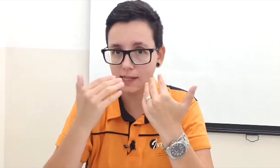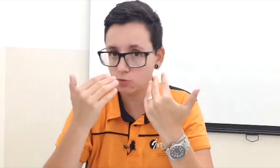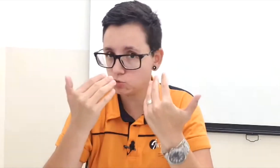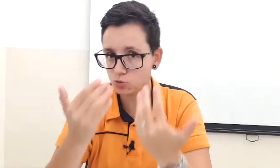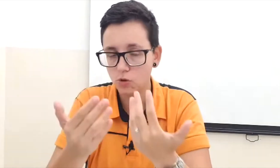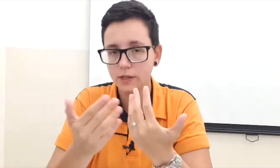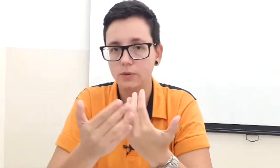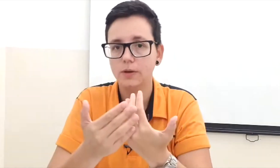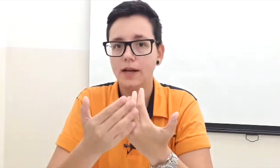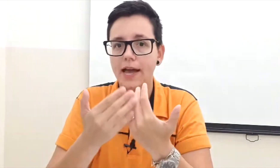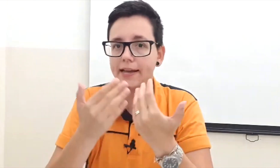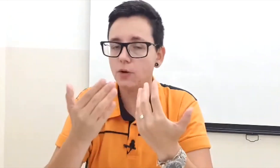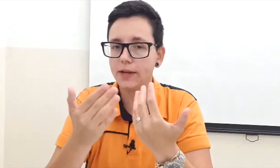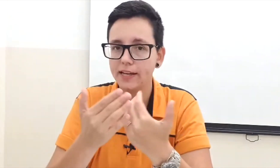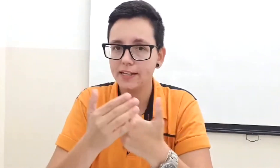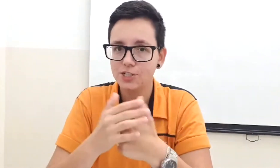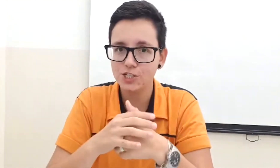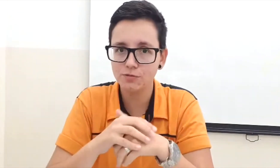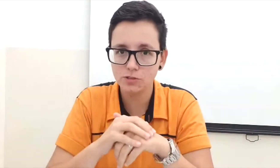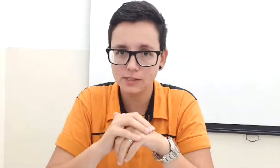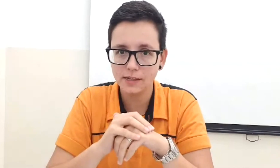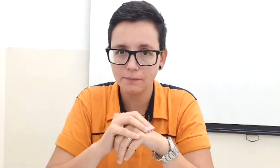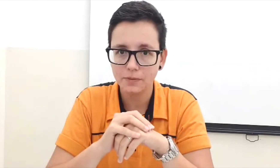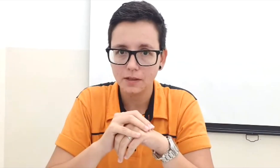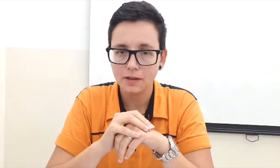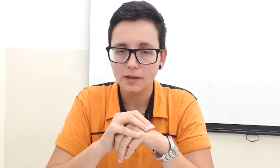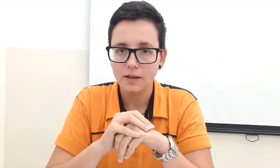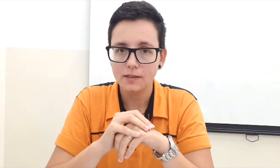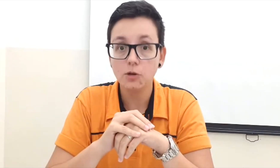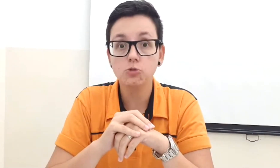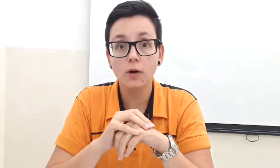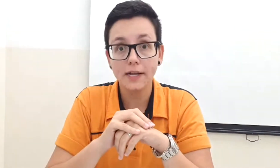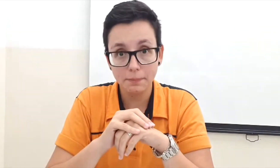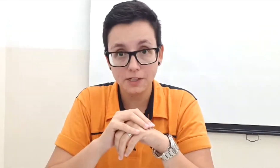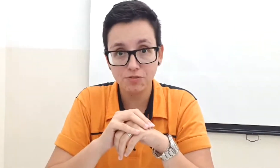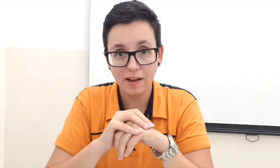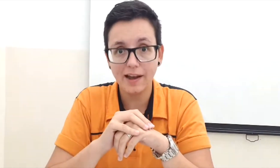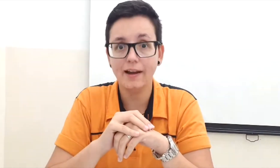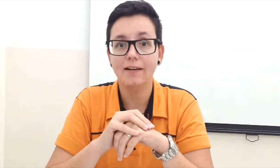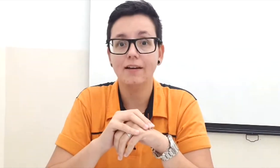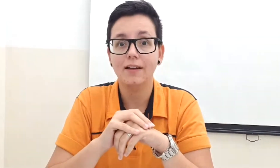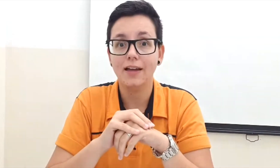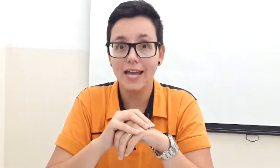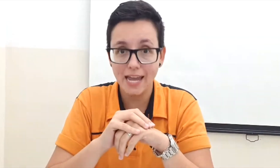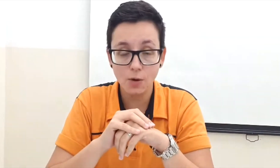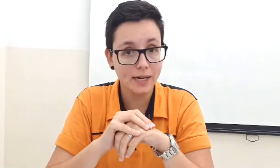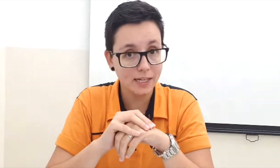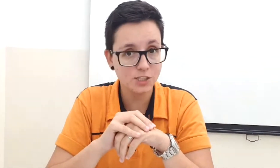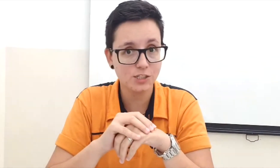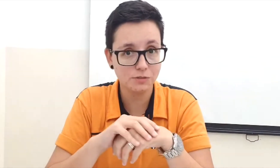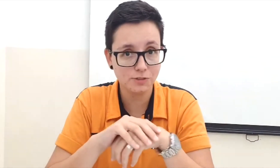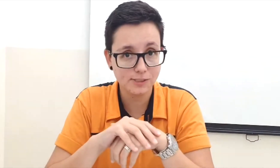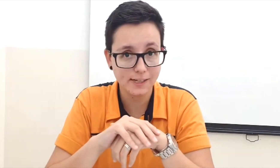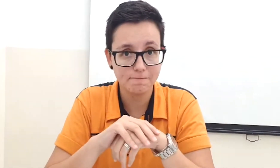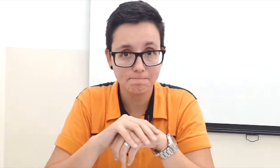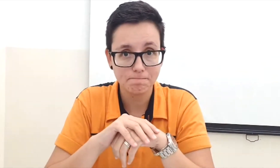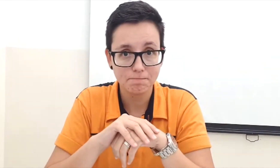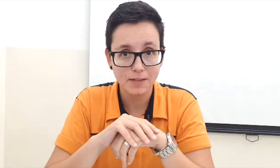um sonho, é que alguém acredite em você. Então, eu estou aqui para te falar, eu acredito em você. A